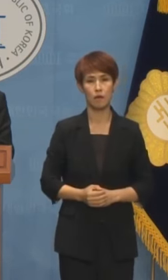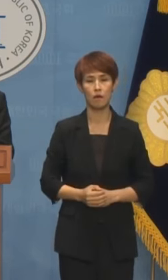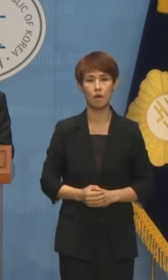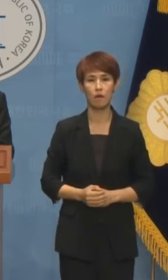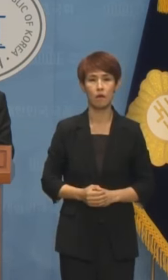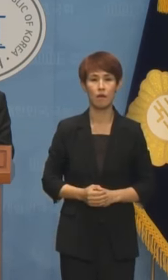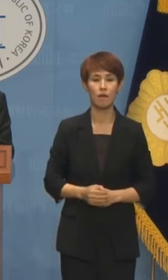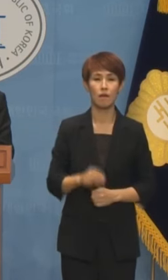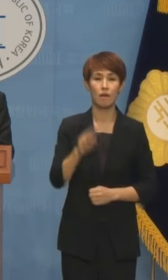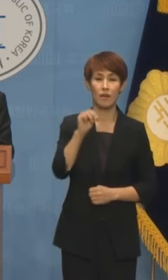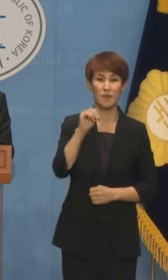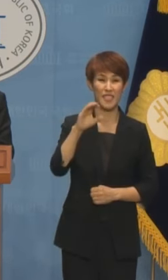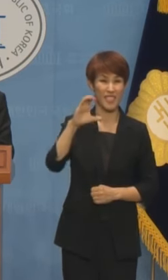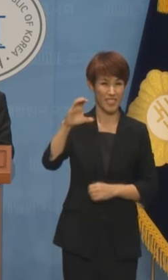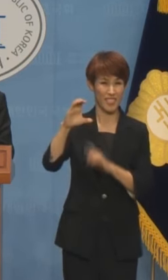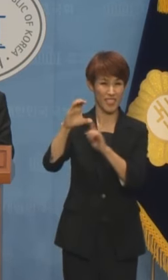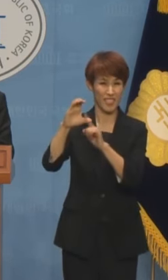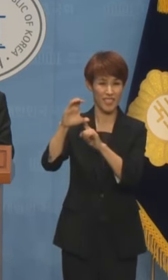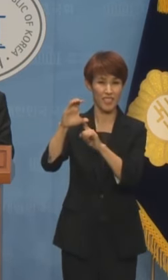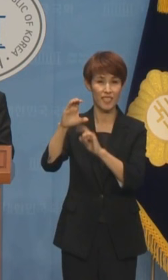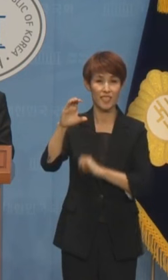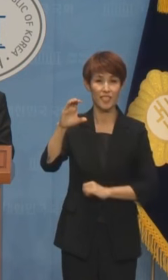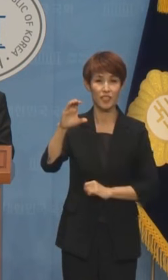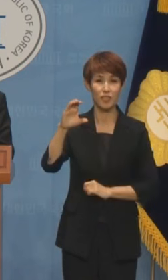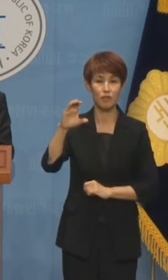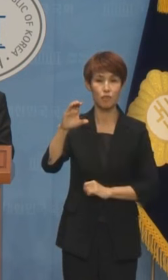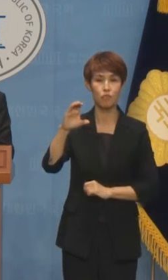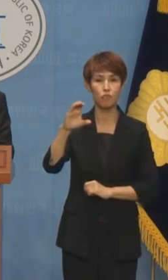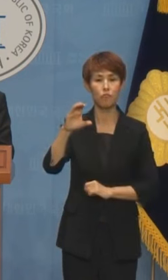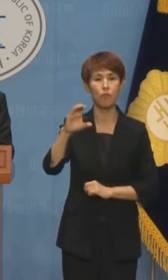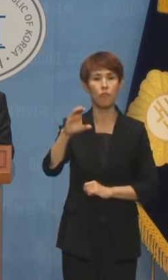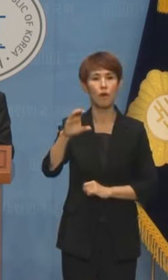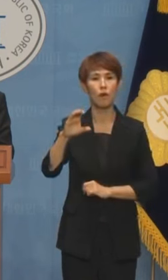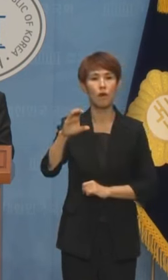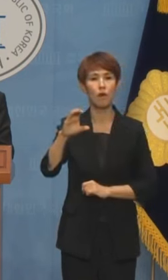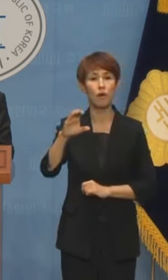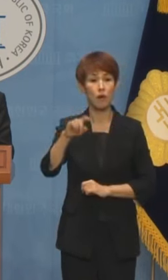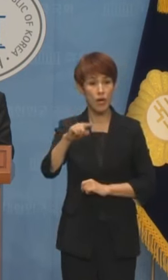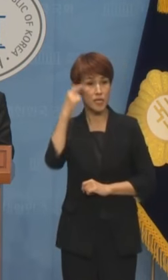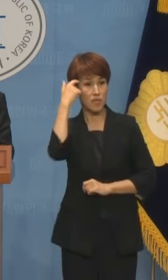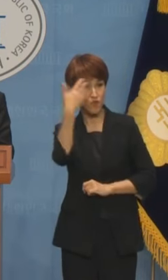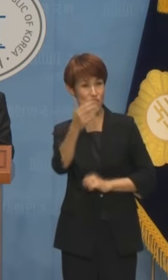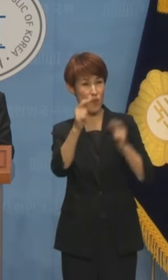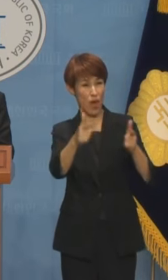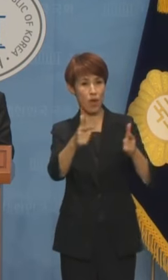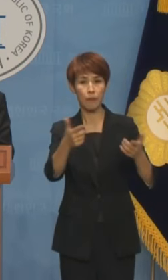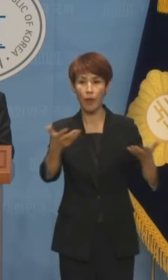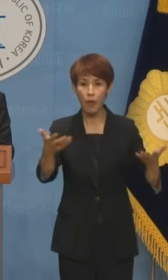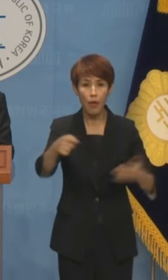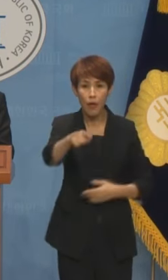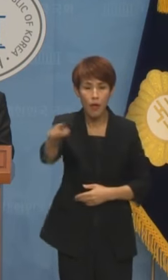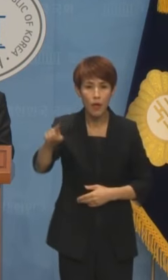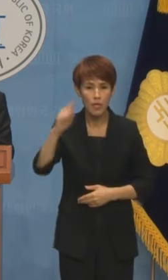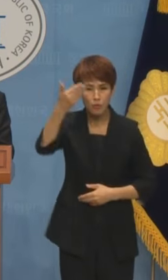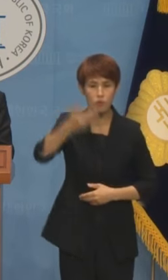바이든 날리면 보도로 탄압을 받아왔던 MBC는 지상파 3사 중 유일하게 질문 기회조차 받지